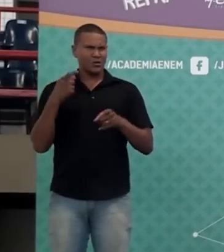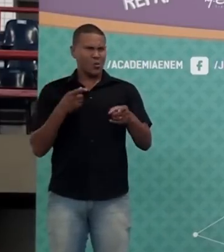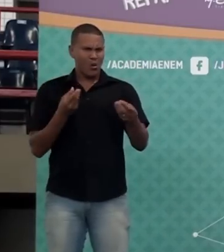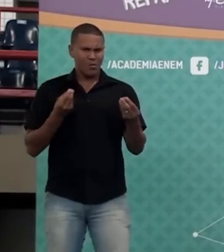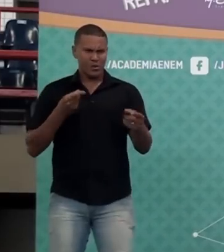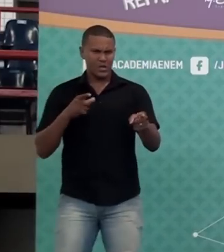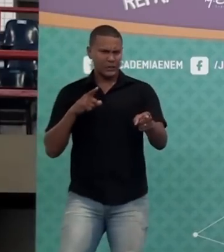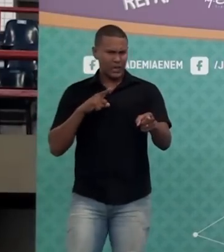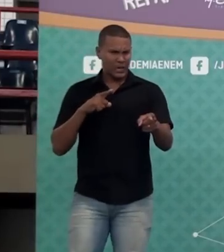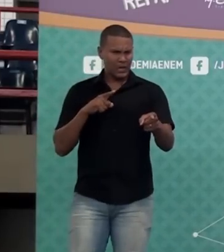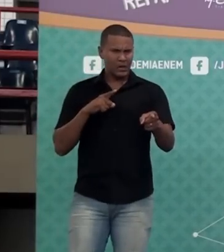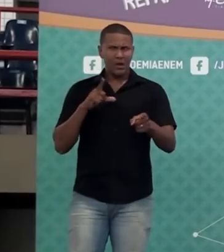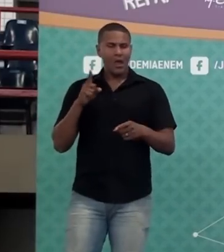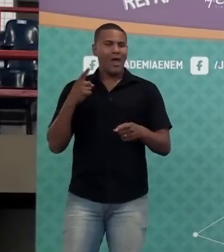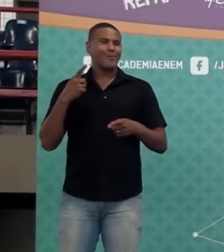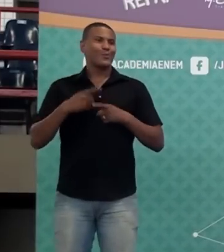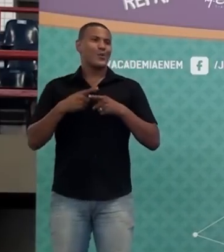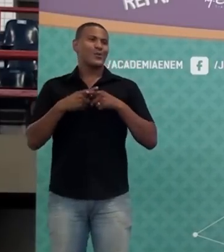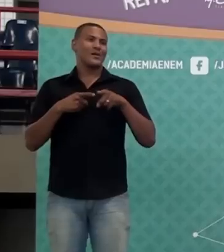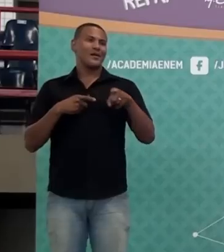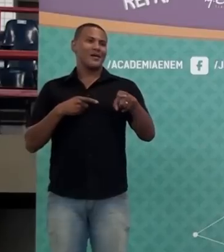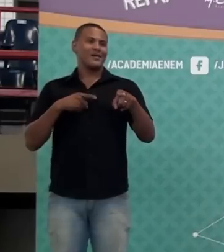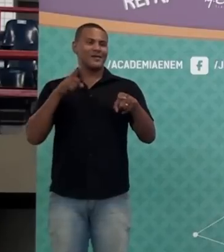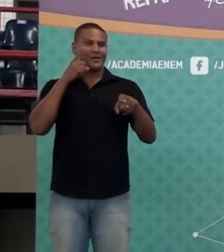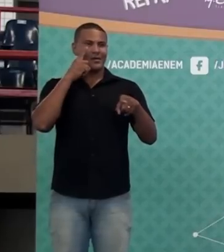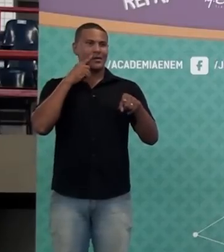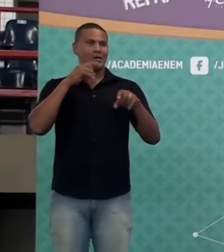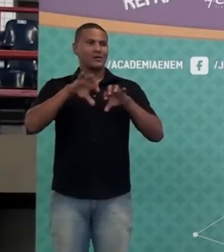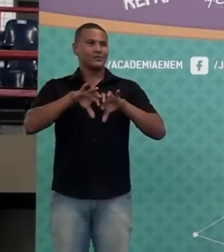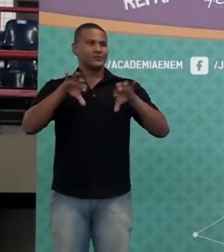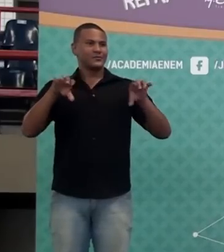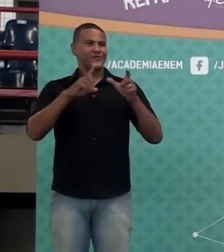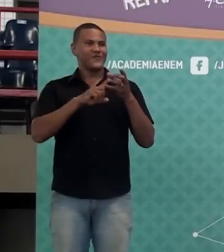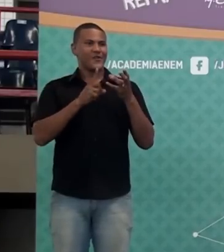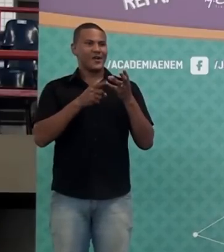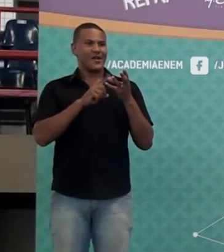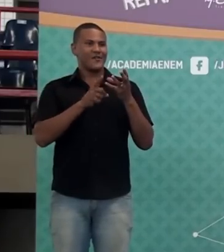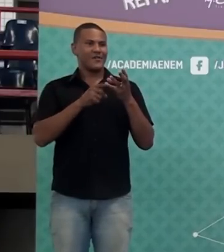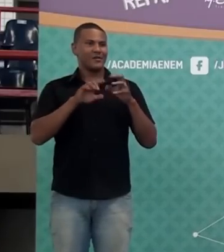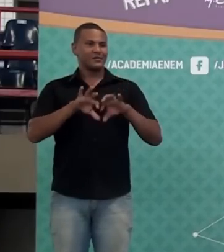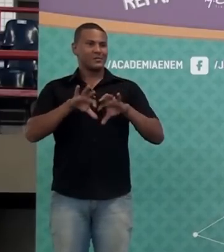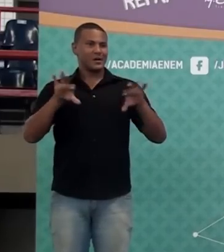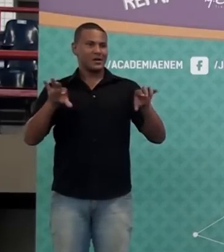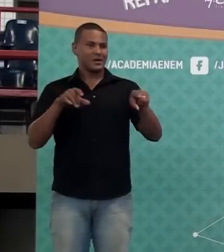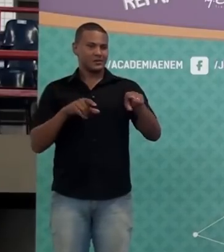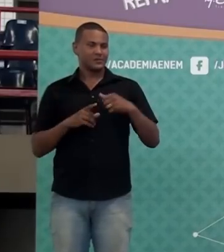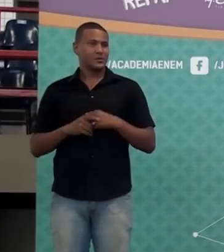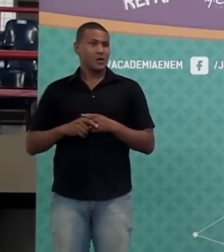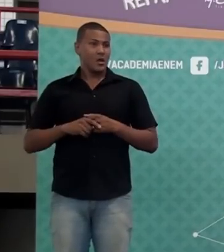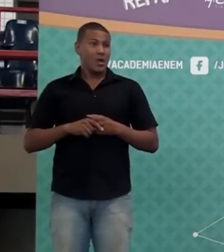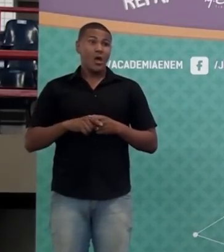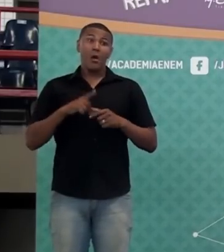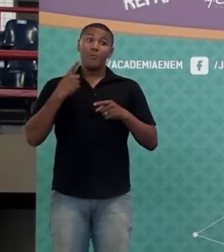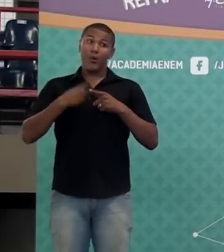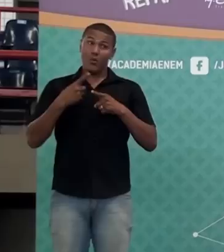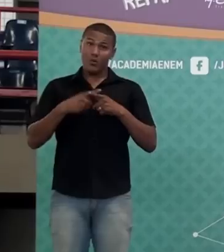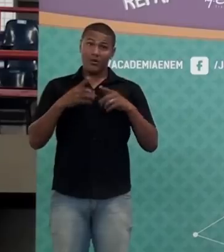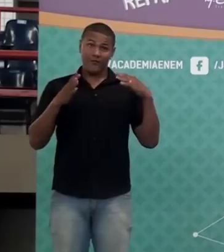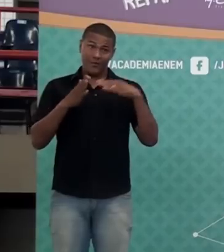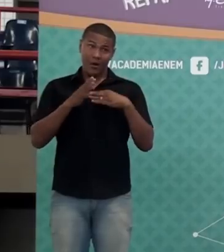porque forma hiato. Observe, Itaú. Termina em U, mas está formando hiato com o